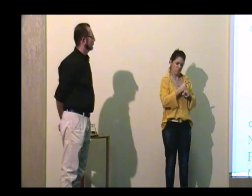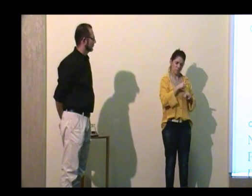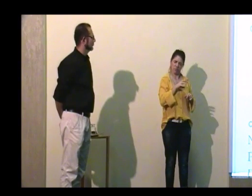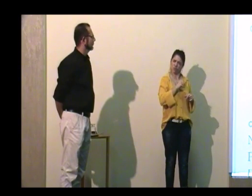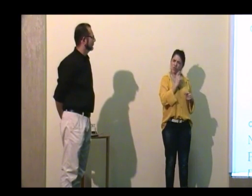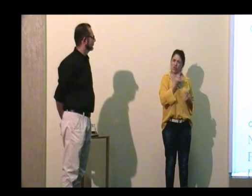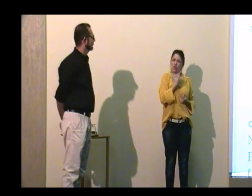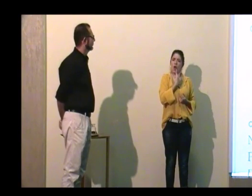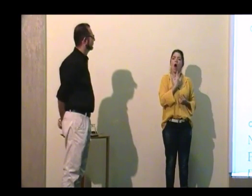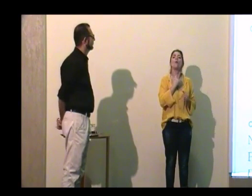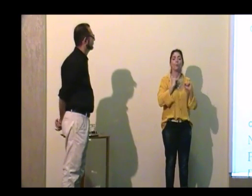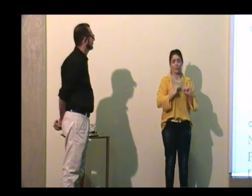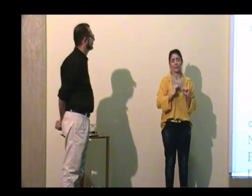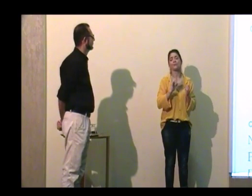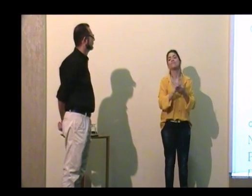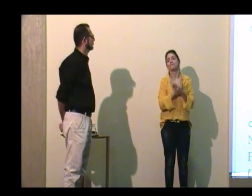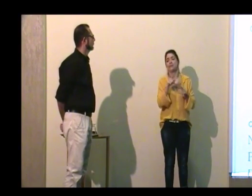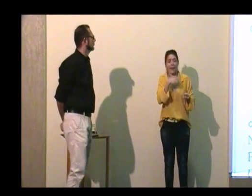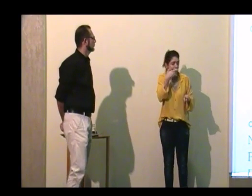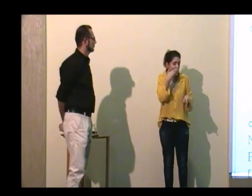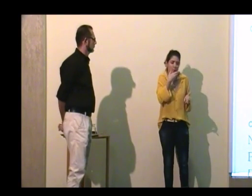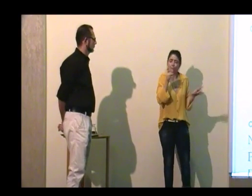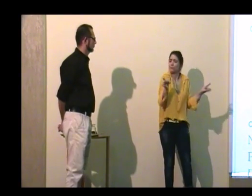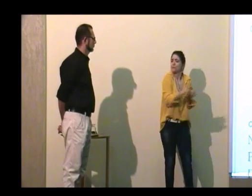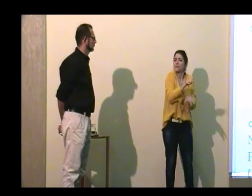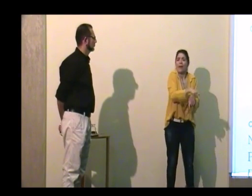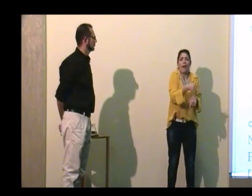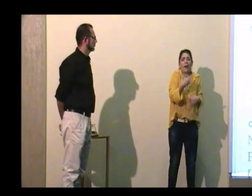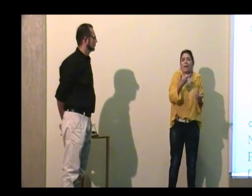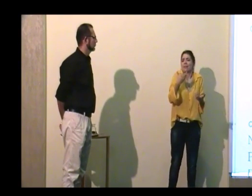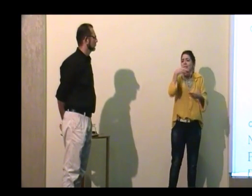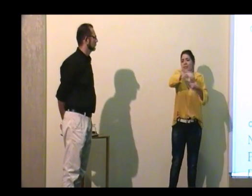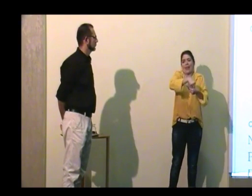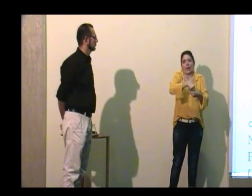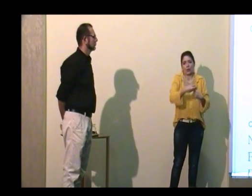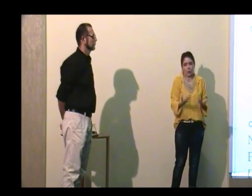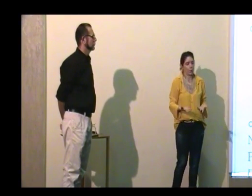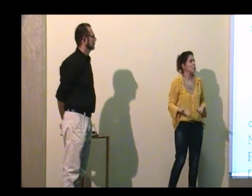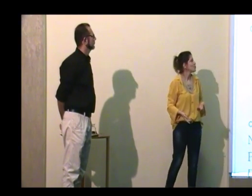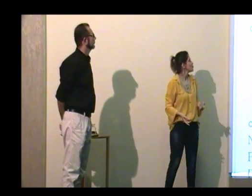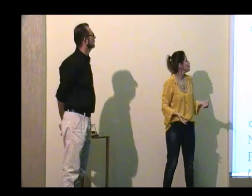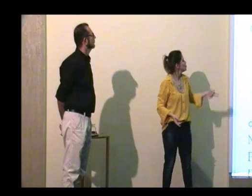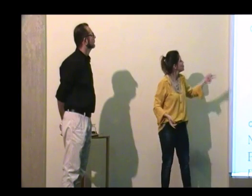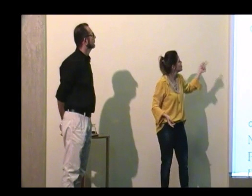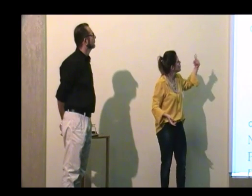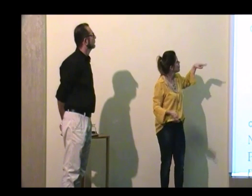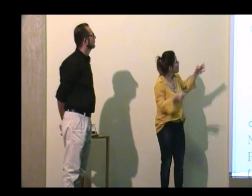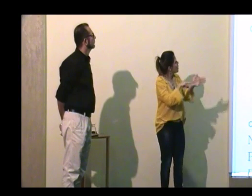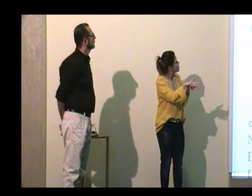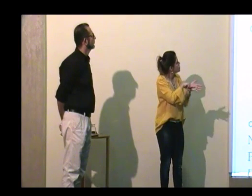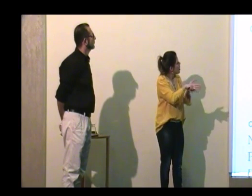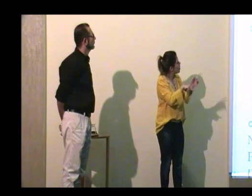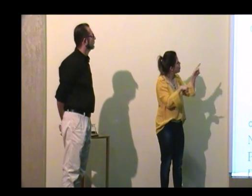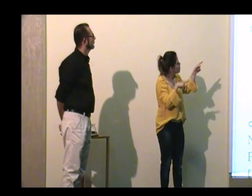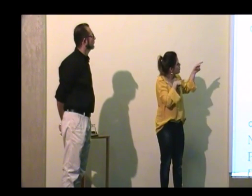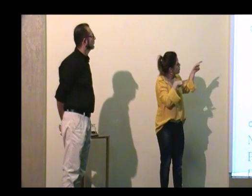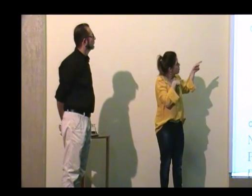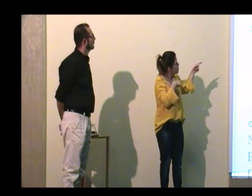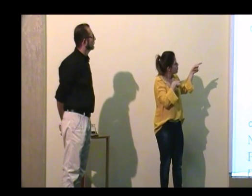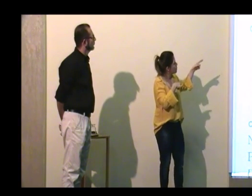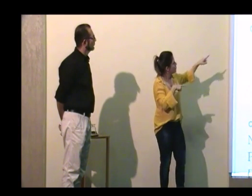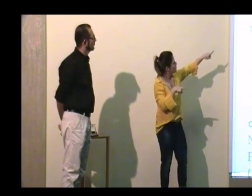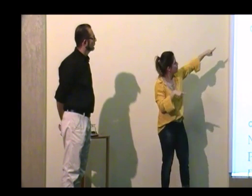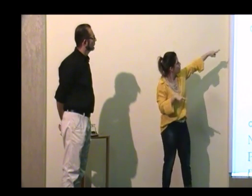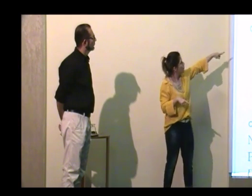urina, né? Pela urina. E no exame de urina é possível perceber que há a presença de açúcar ali.